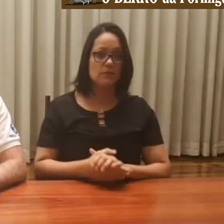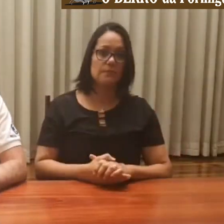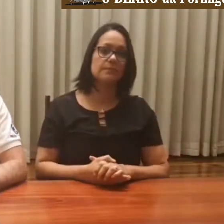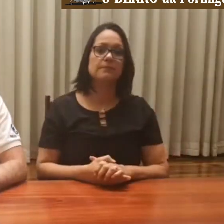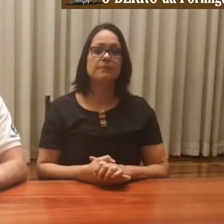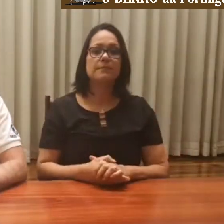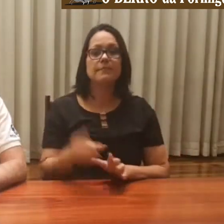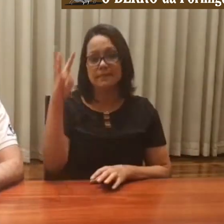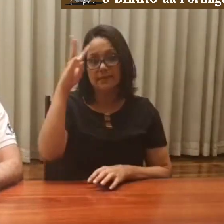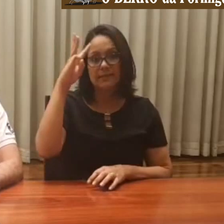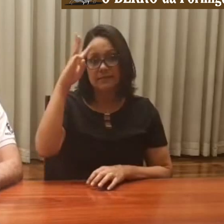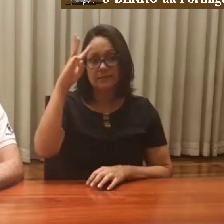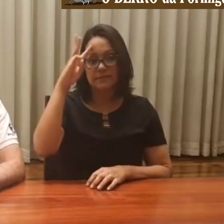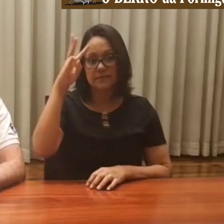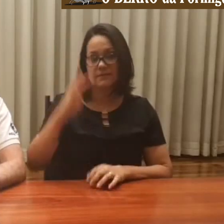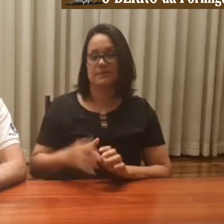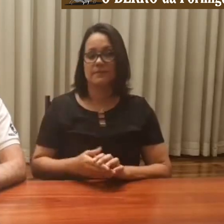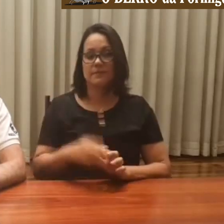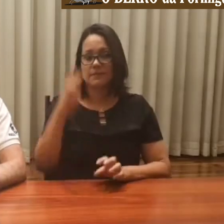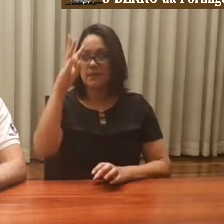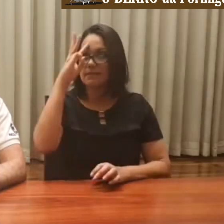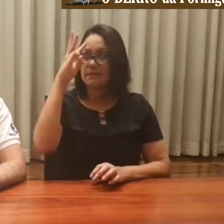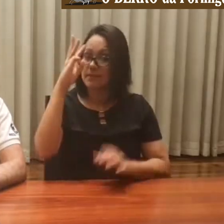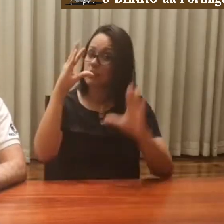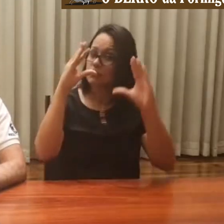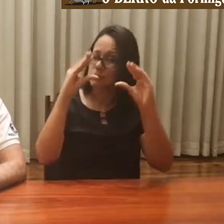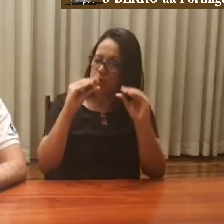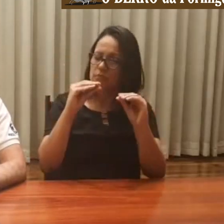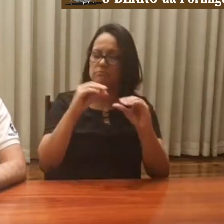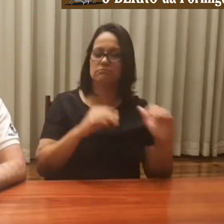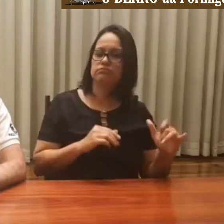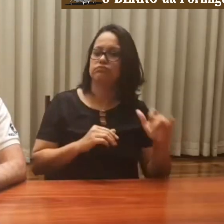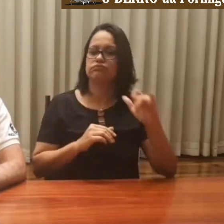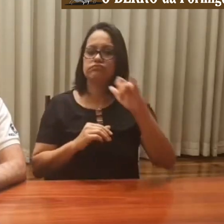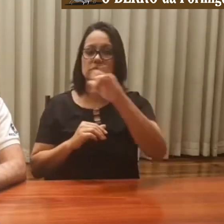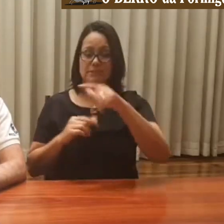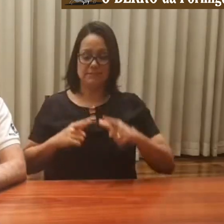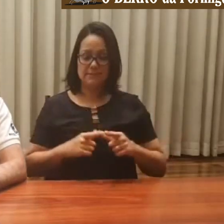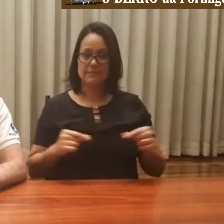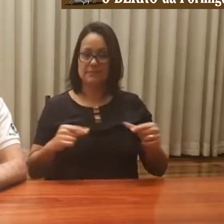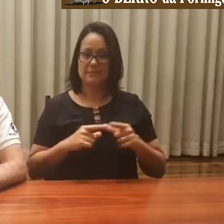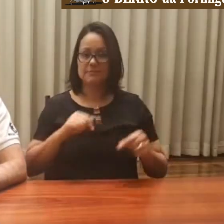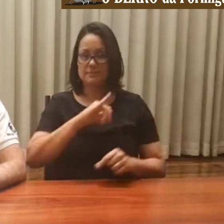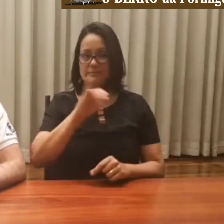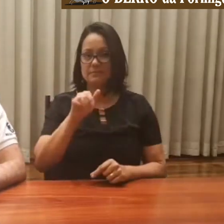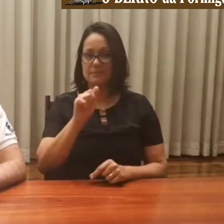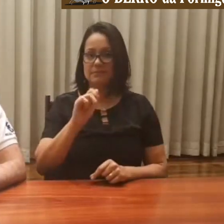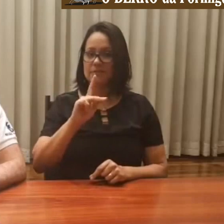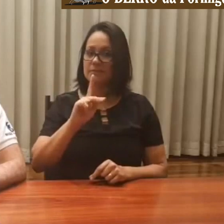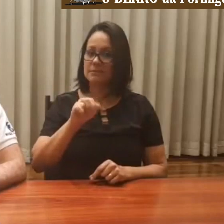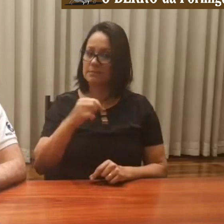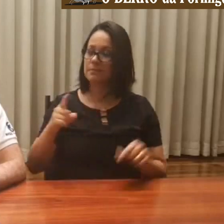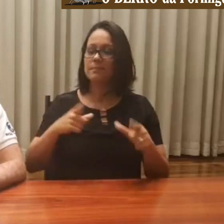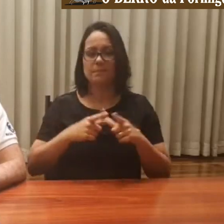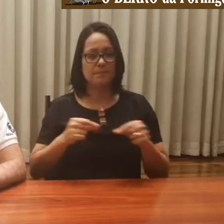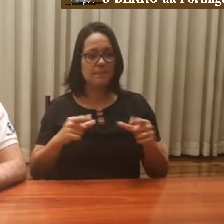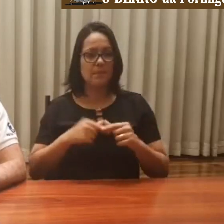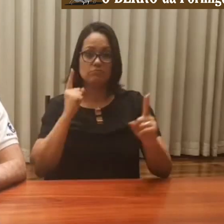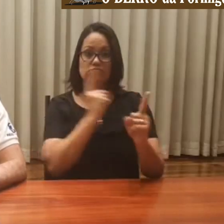Na terça-feira, à noite, nós partiremos para o Japão. Teremos um encontro lá